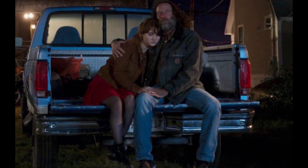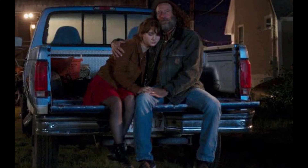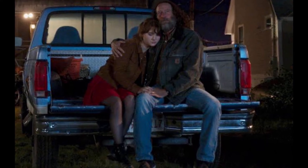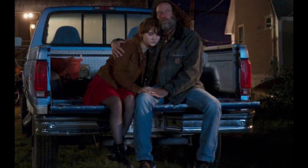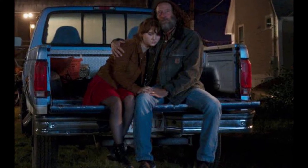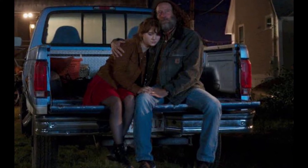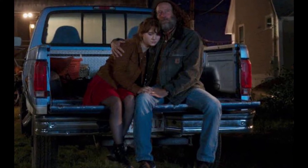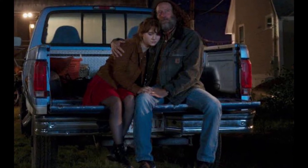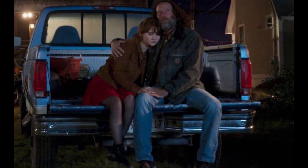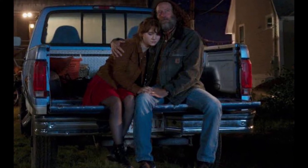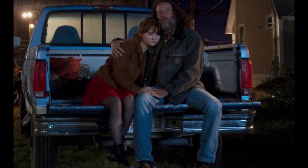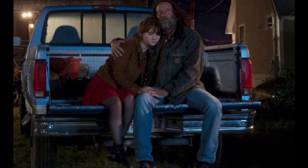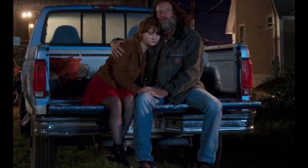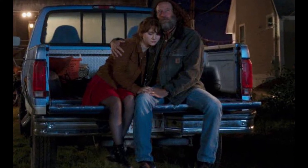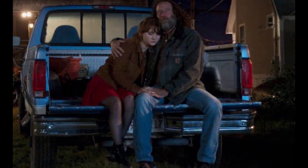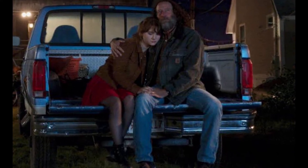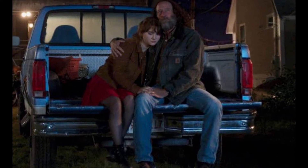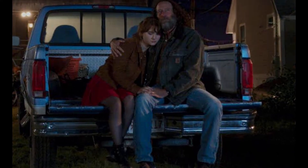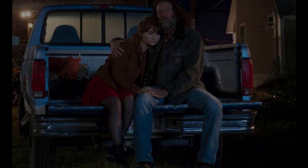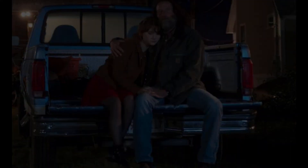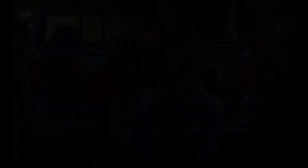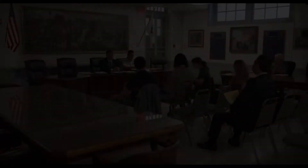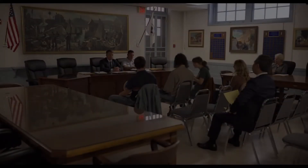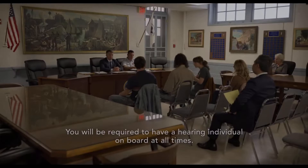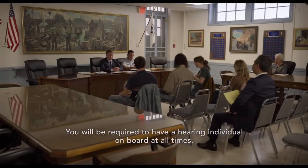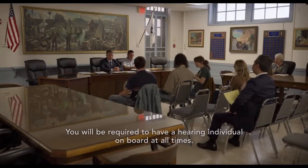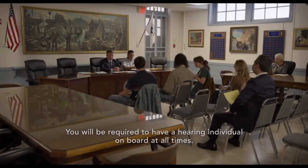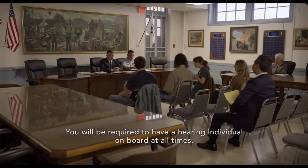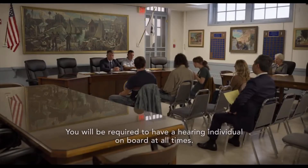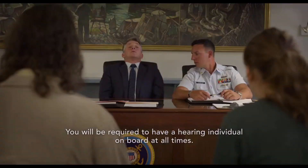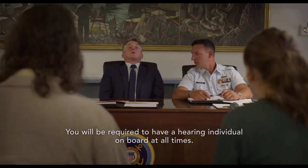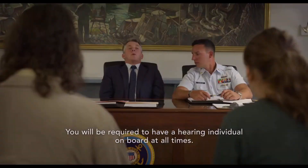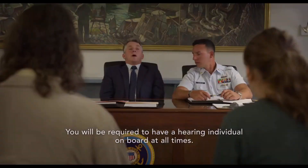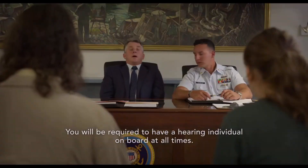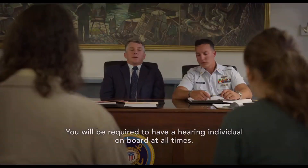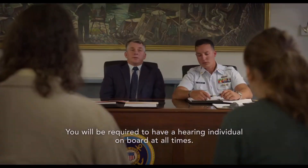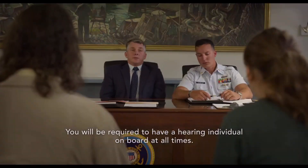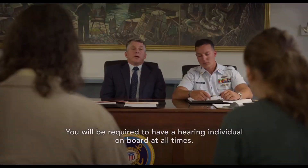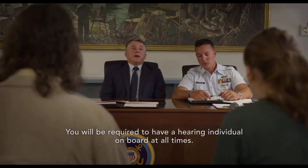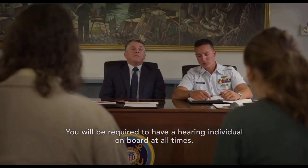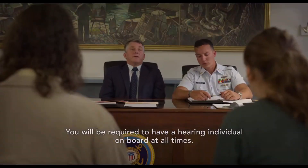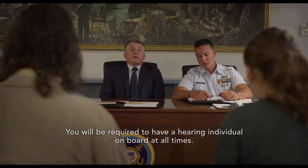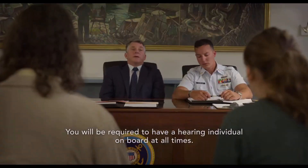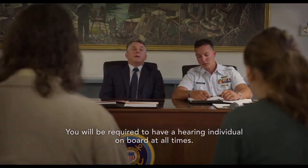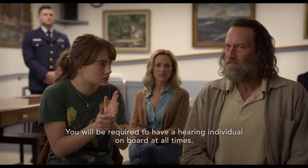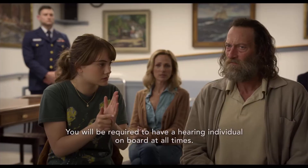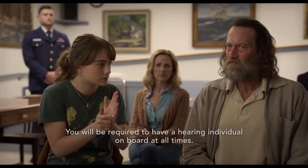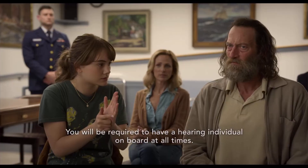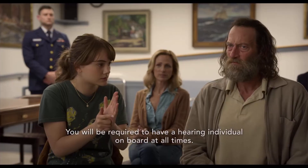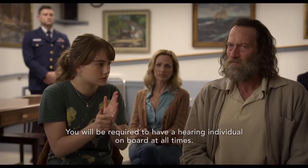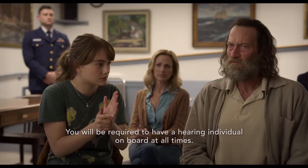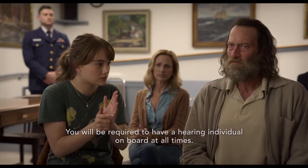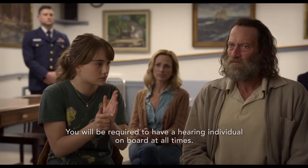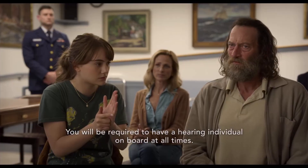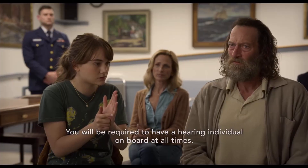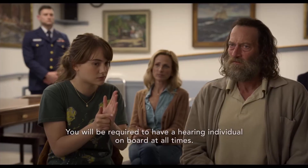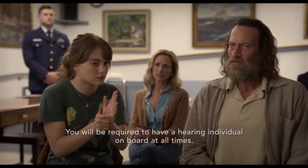que se encuentra en medio de dos mundos. Por un lado, su familia sorda, que vive hasta cierto punto segregada de